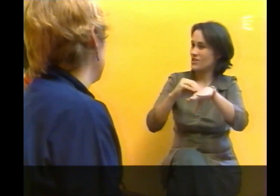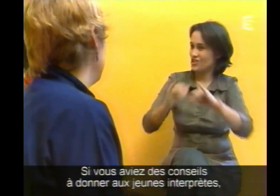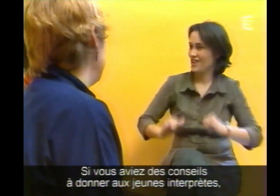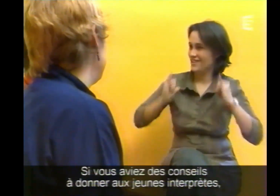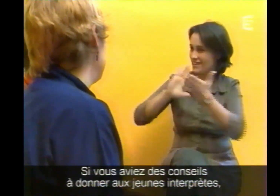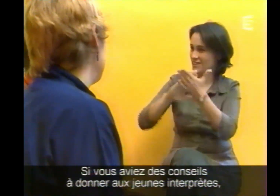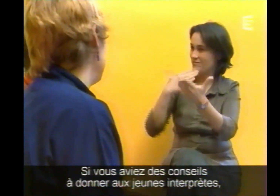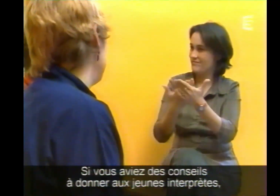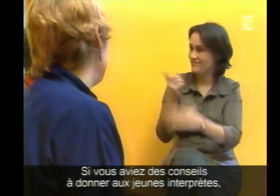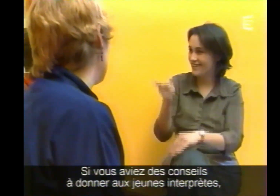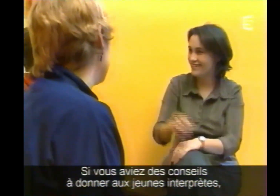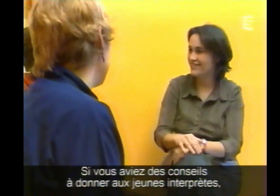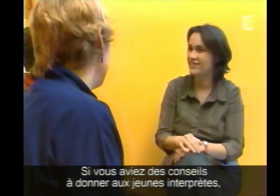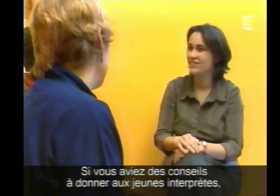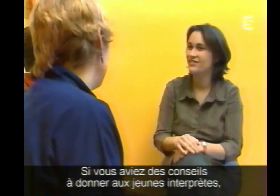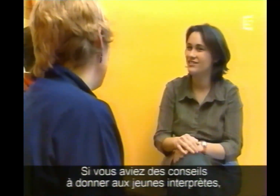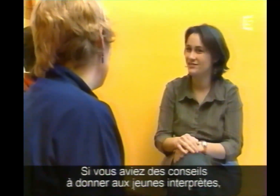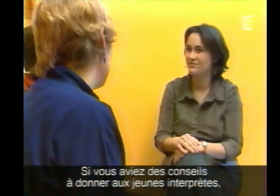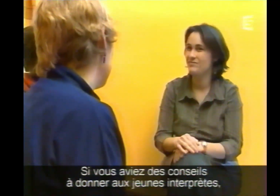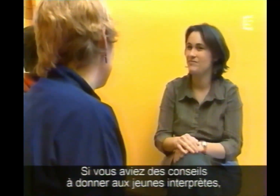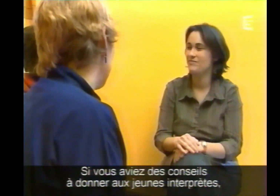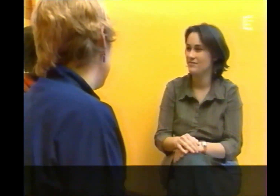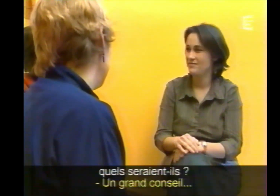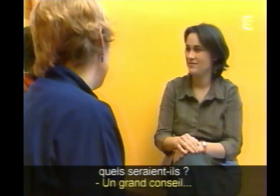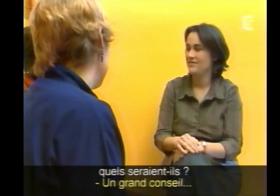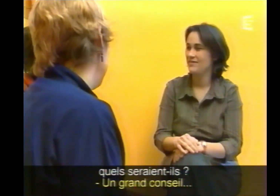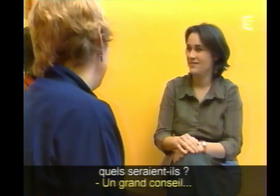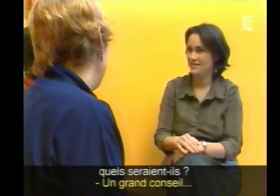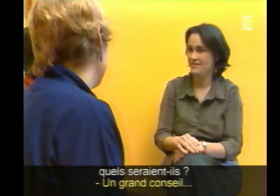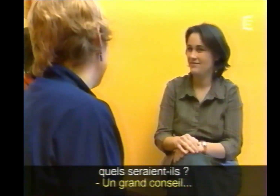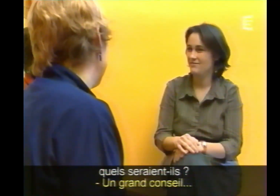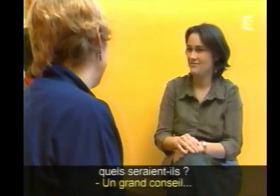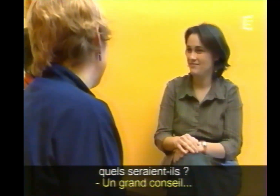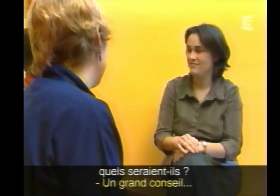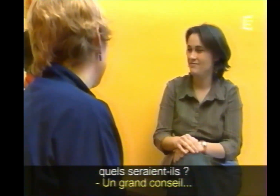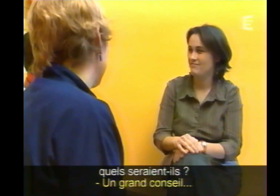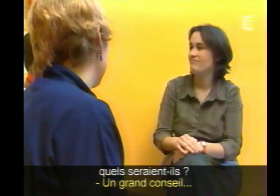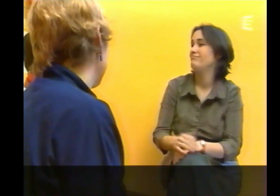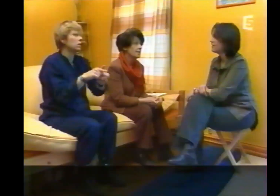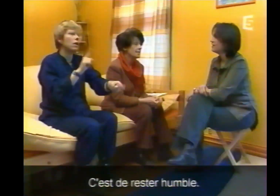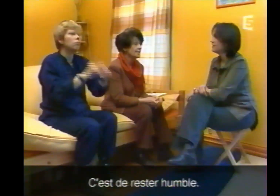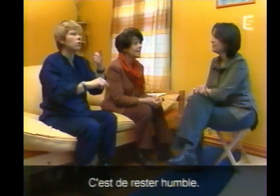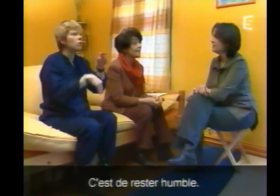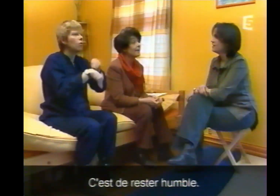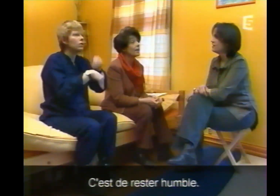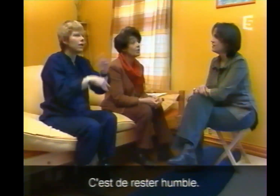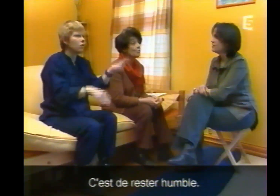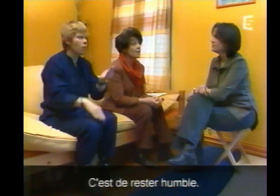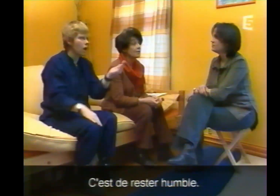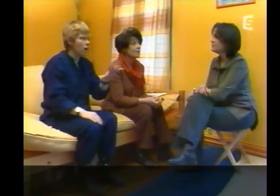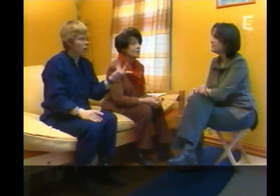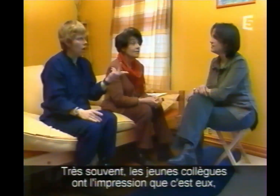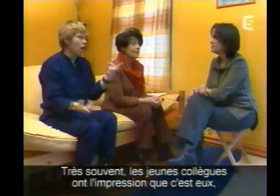Et si vous aviez des conseils à donner aux jeunes interprètes, quels seraient-ils? Un très grand conseil, c'est de rester humble. Très